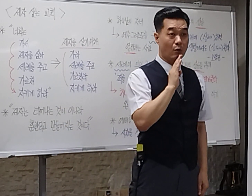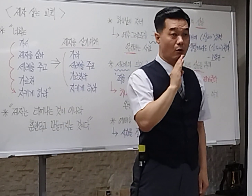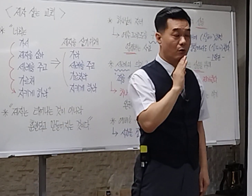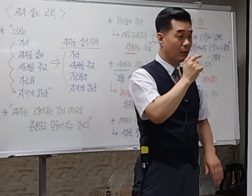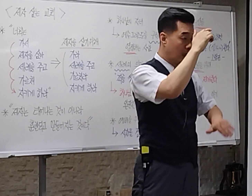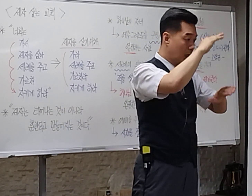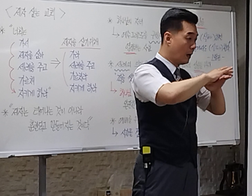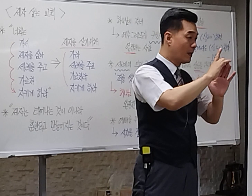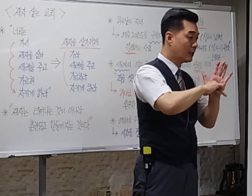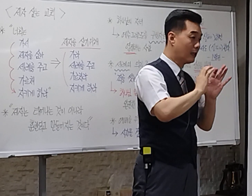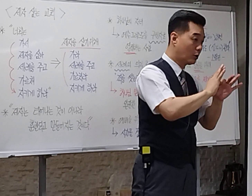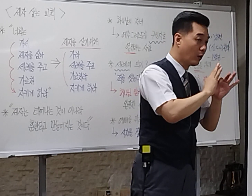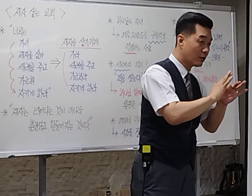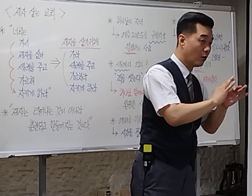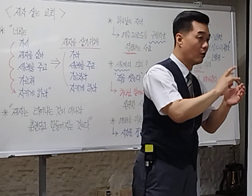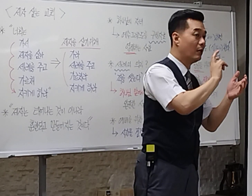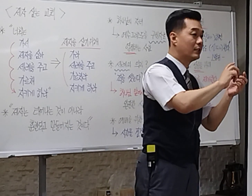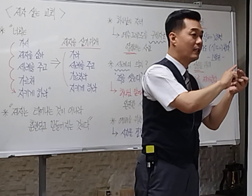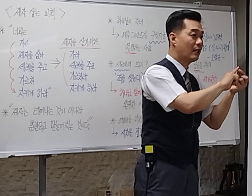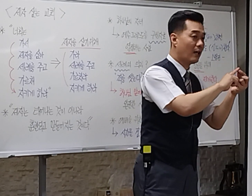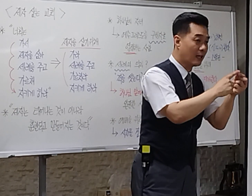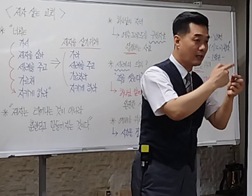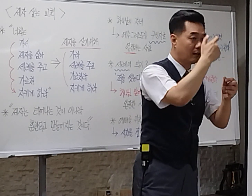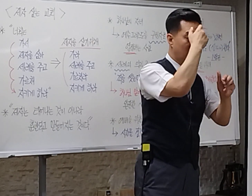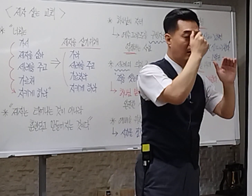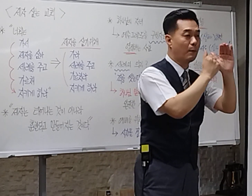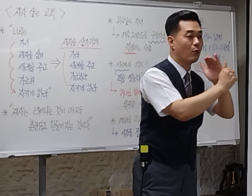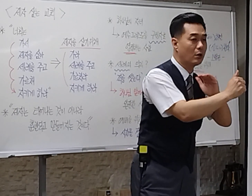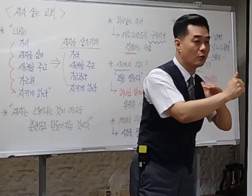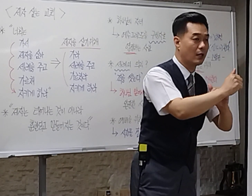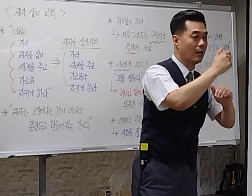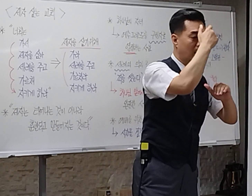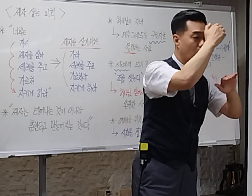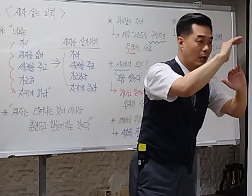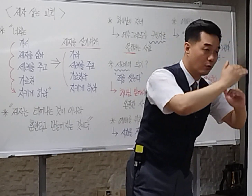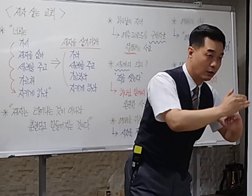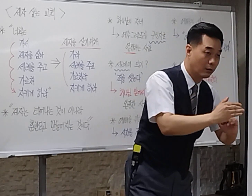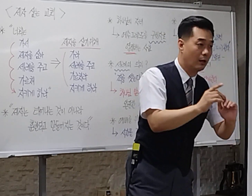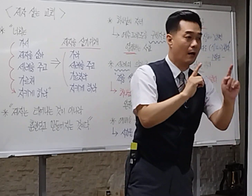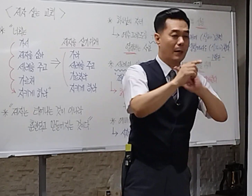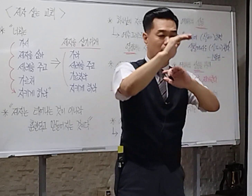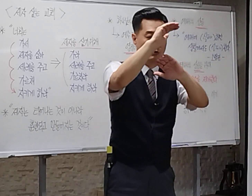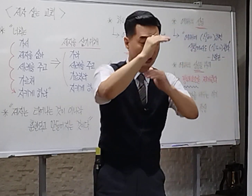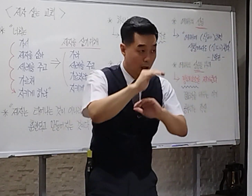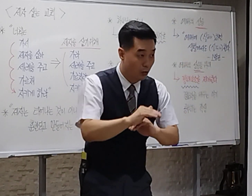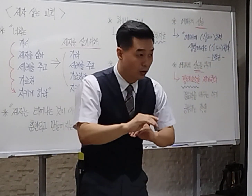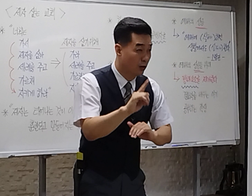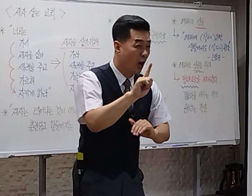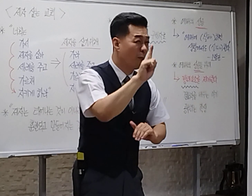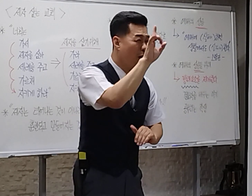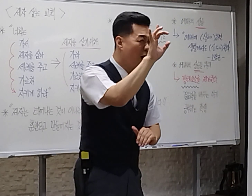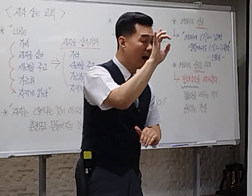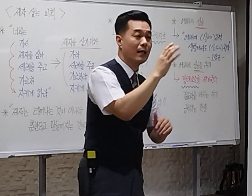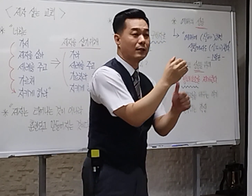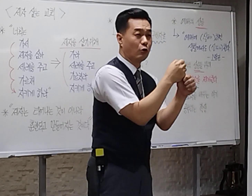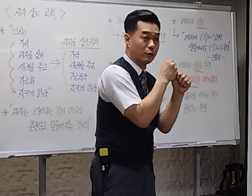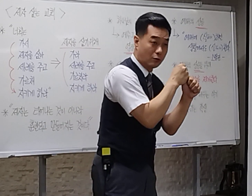실제로 예배 시간을 통해서 찬양의 가사든 대표 기도자의 기도 내용이든 말씀 중의 내용이든 뭐 한 가지라도